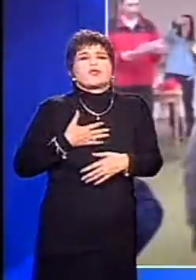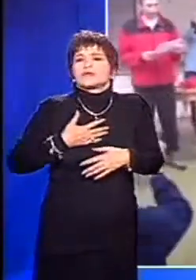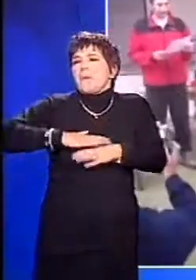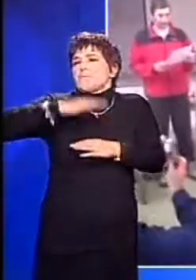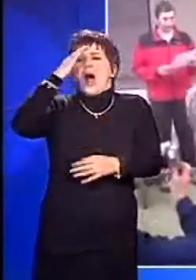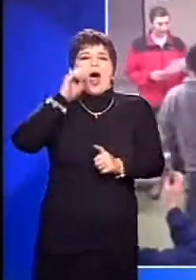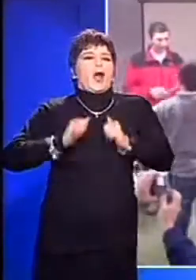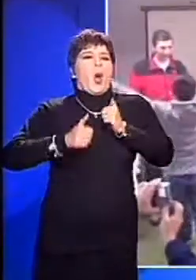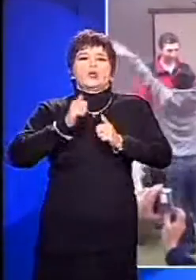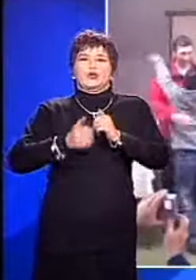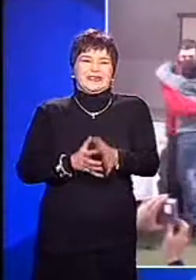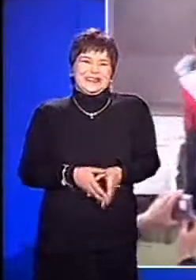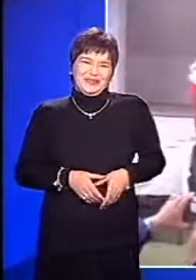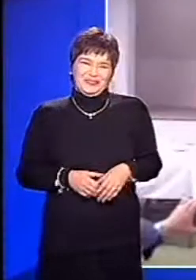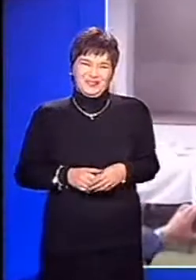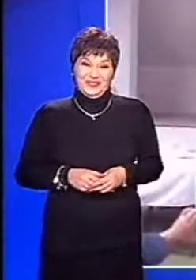competiție.